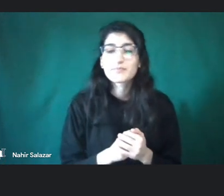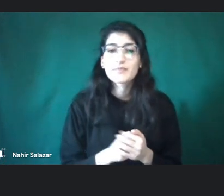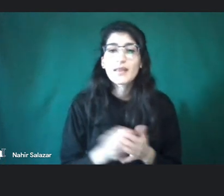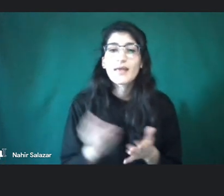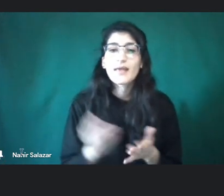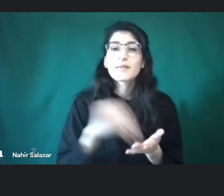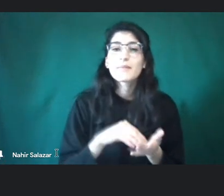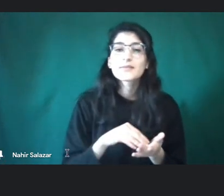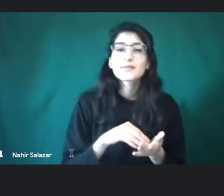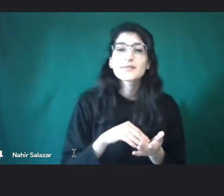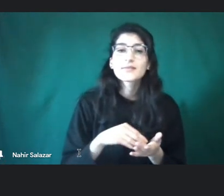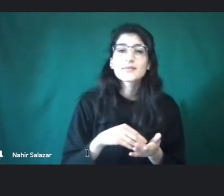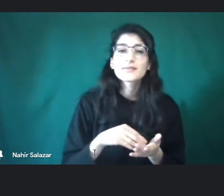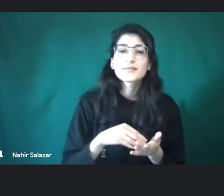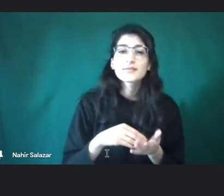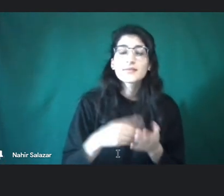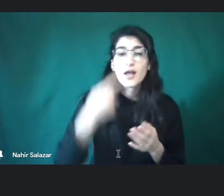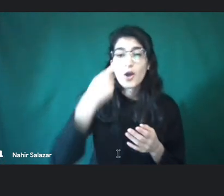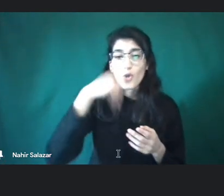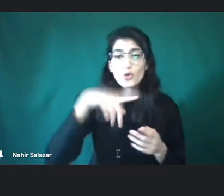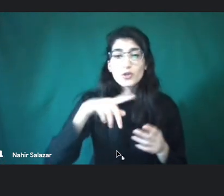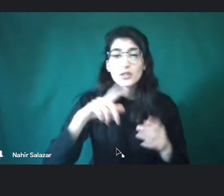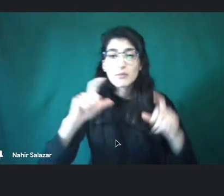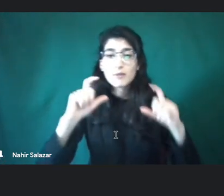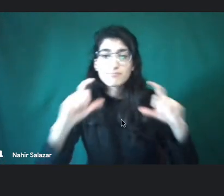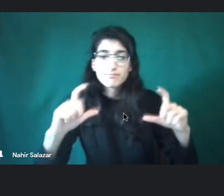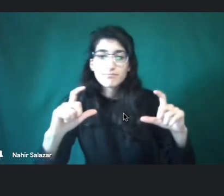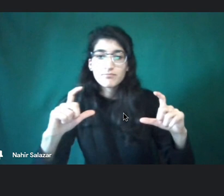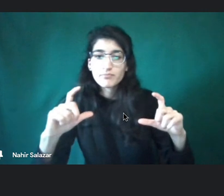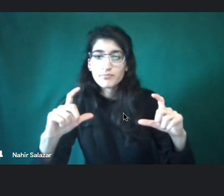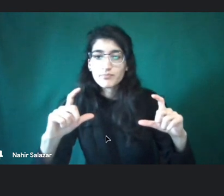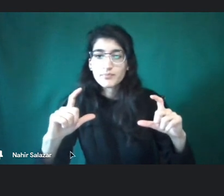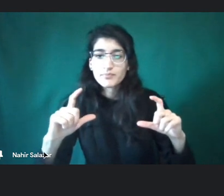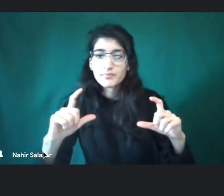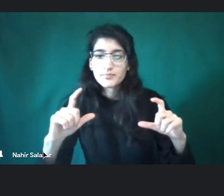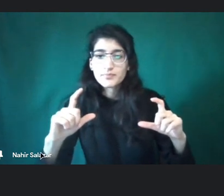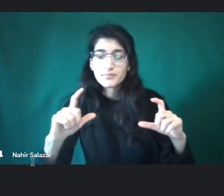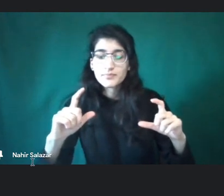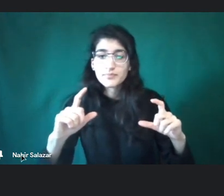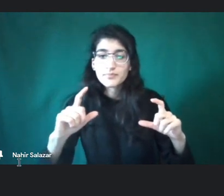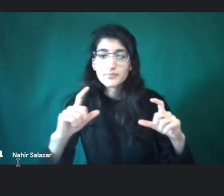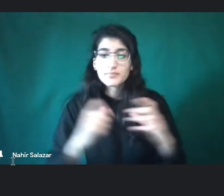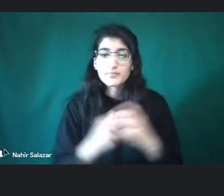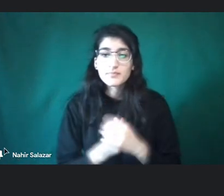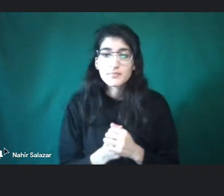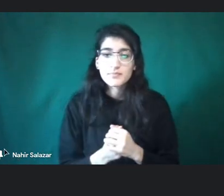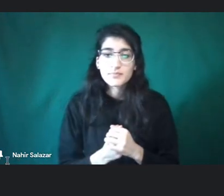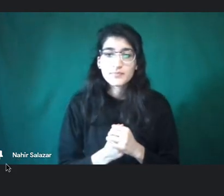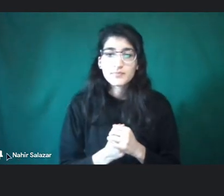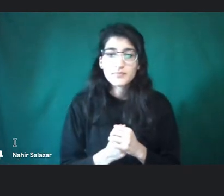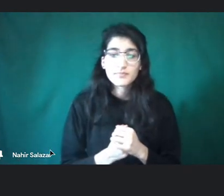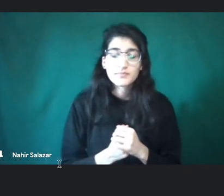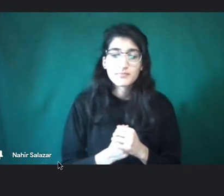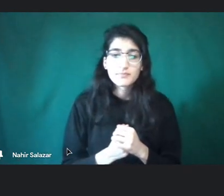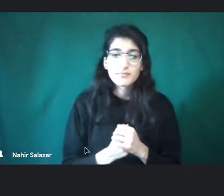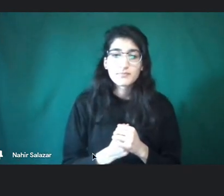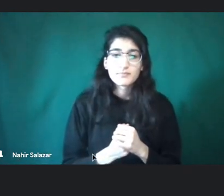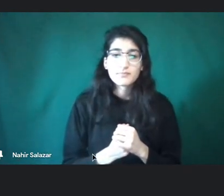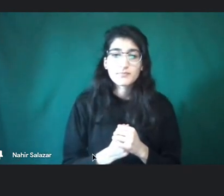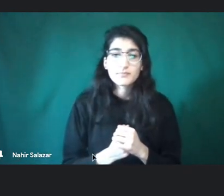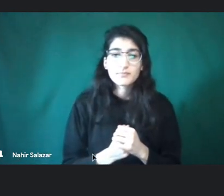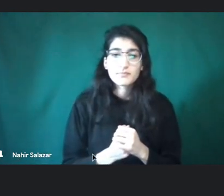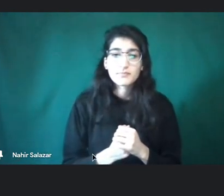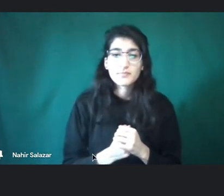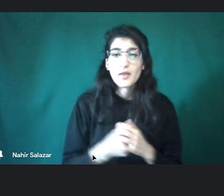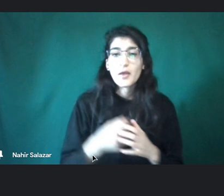Después de la coma, ¿va? No, también social. ¿Por qué? Ah. Porque están enumerados social, económico y